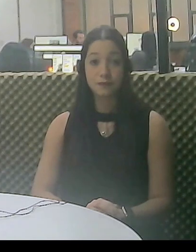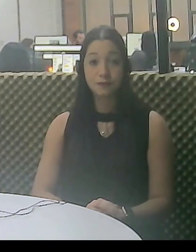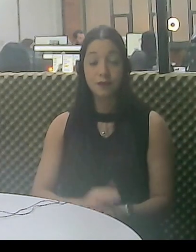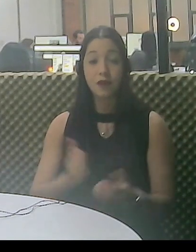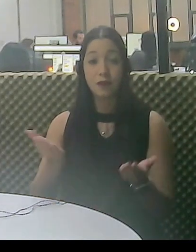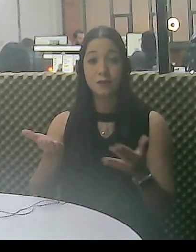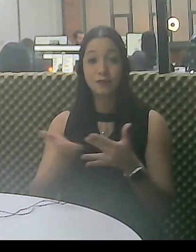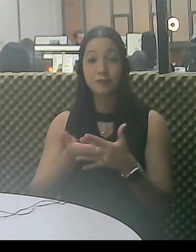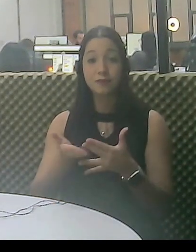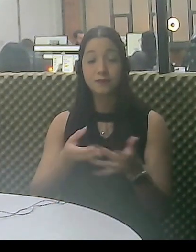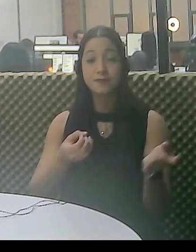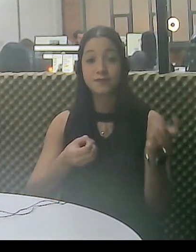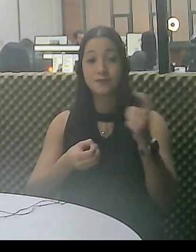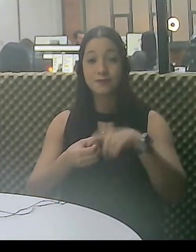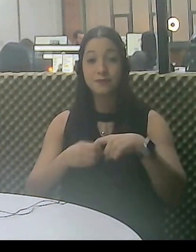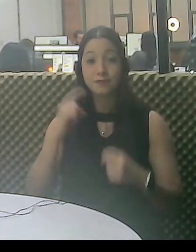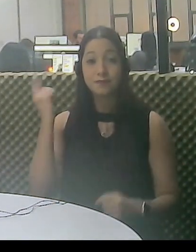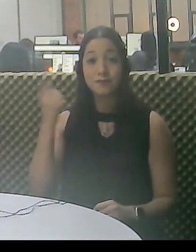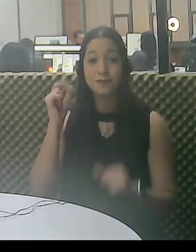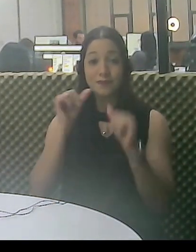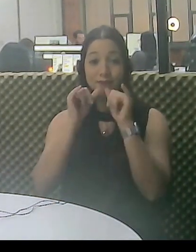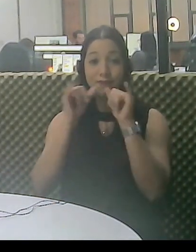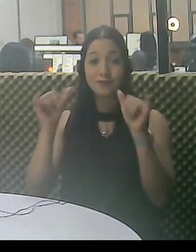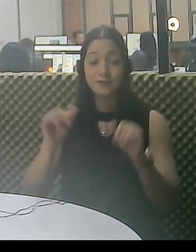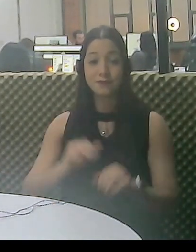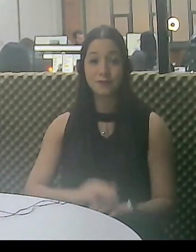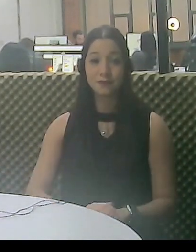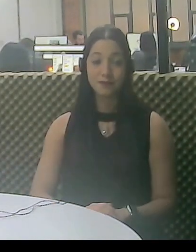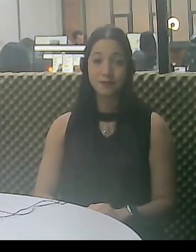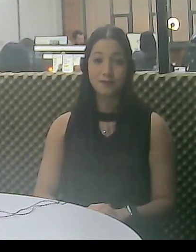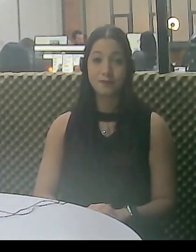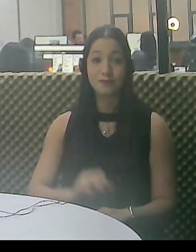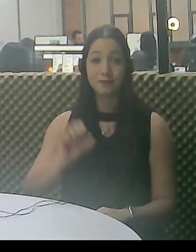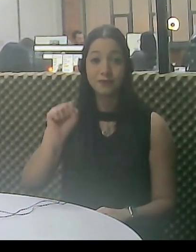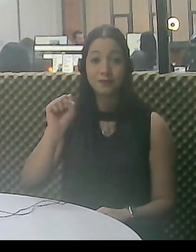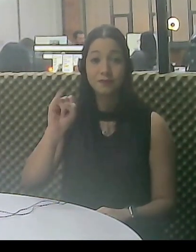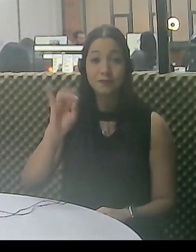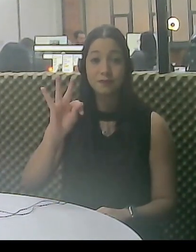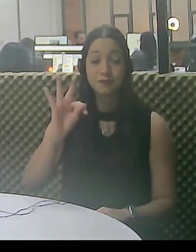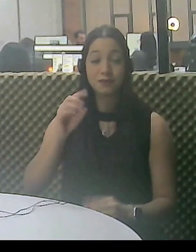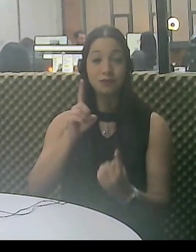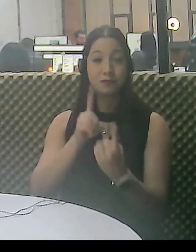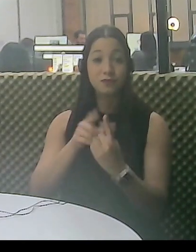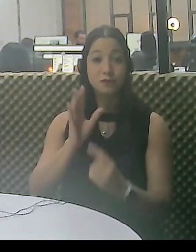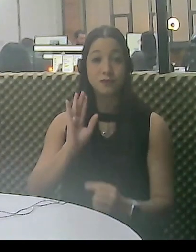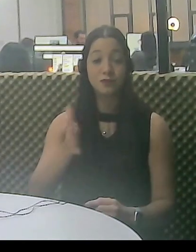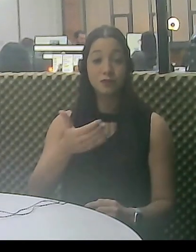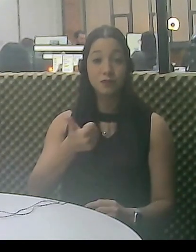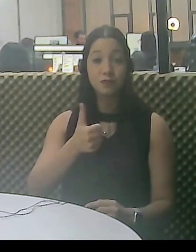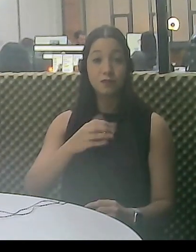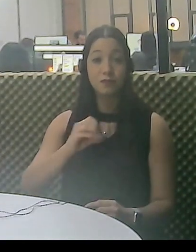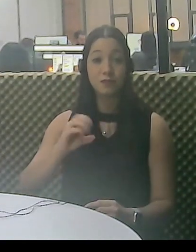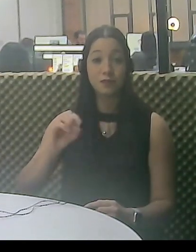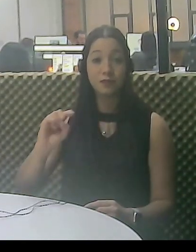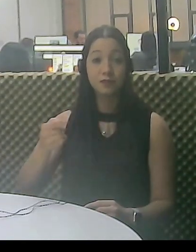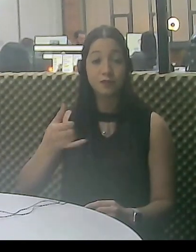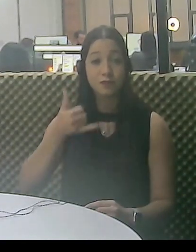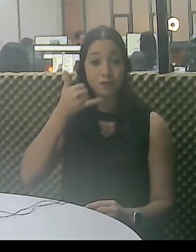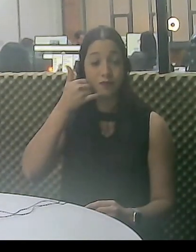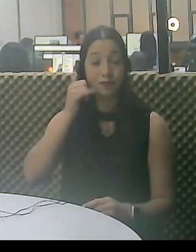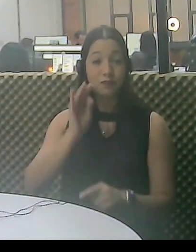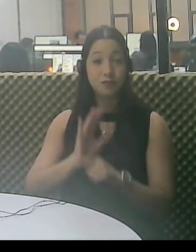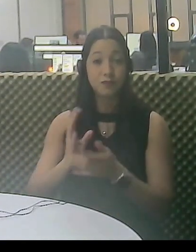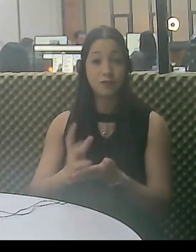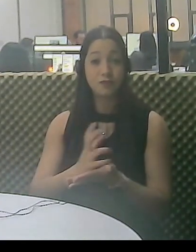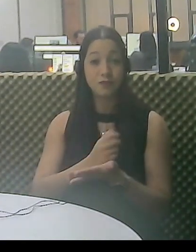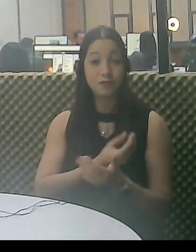vamos para um rápido intervalo e já voltamos com o Giro de Notícias. O SEAT já atendeu mais de 100 mil ligações para socorrer